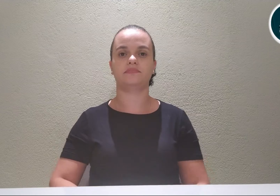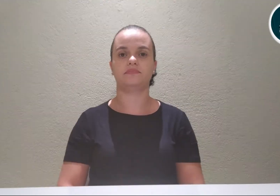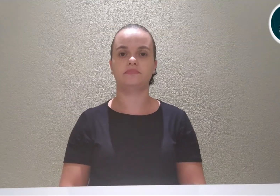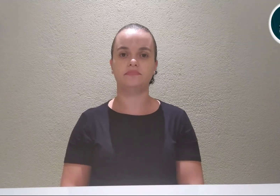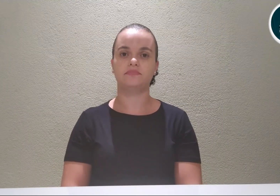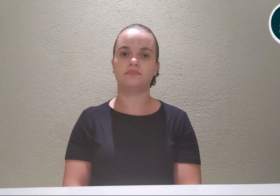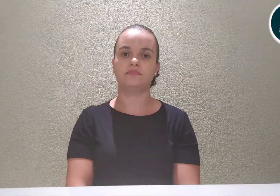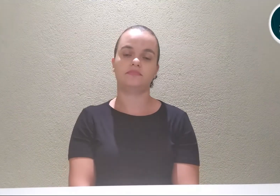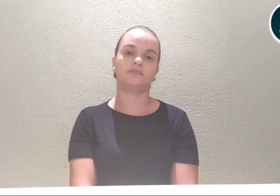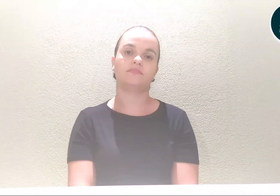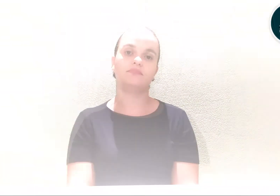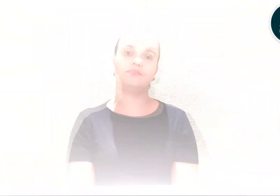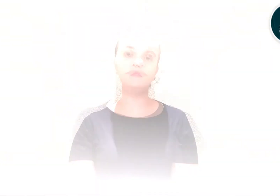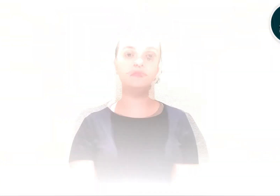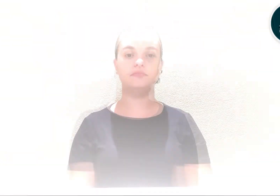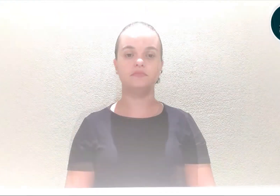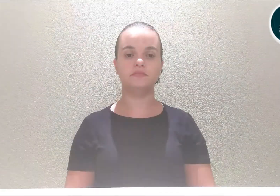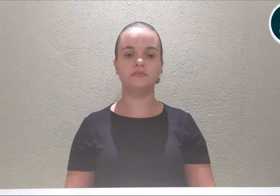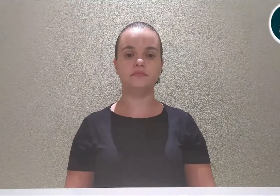de bronze e não morriam.